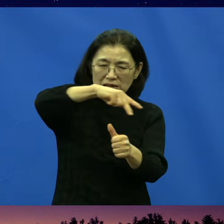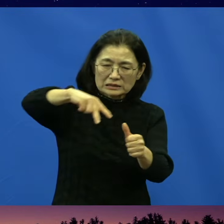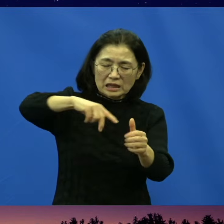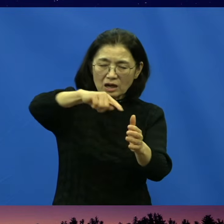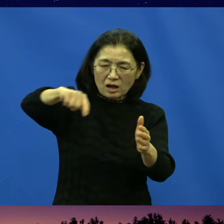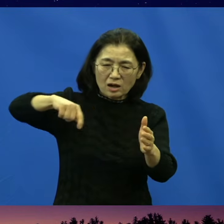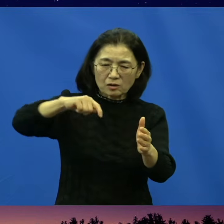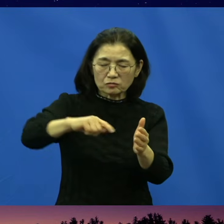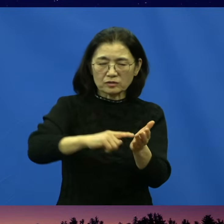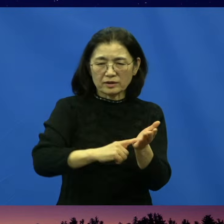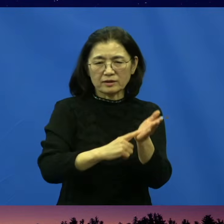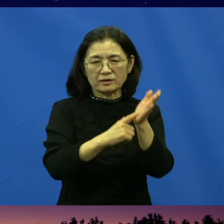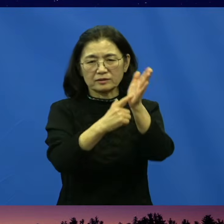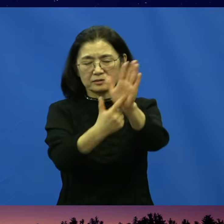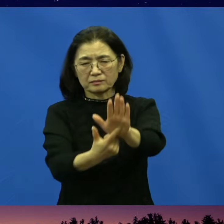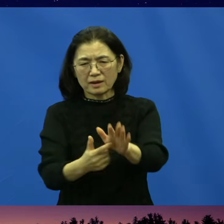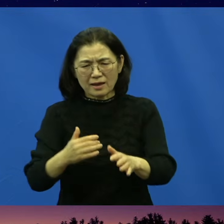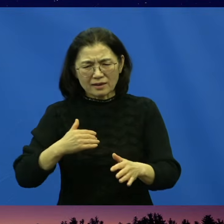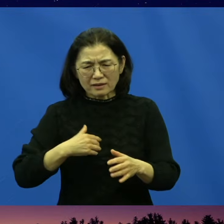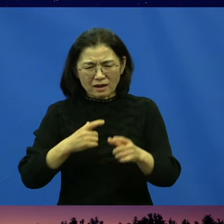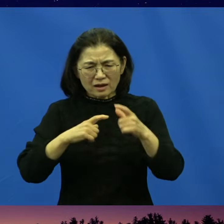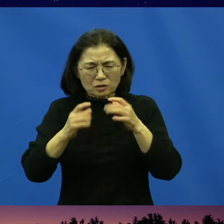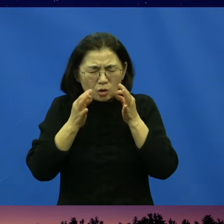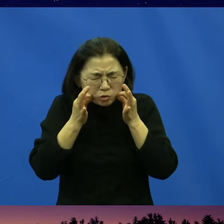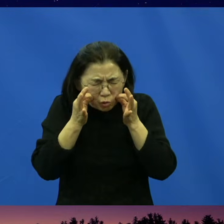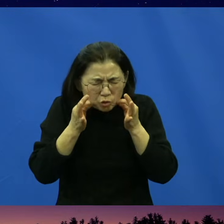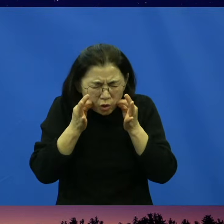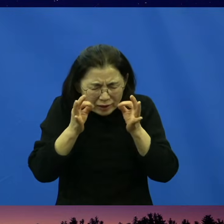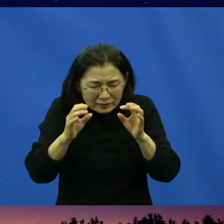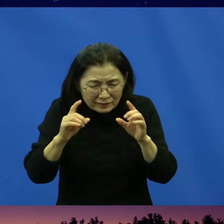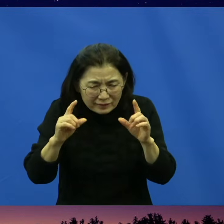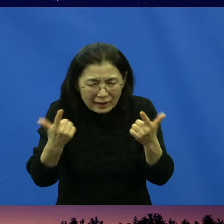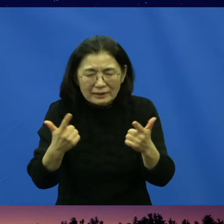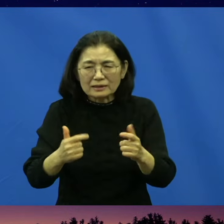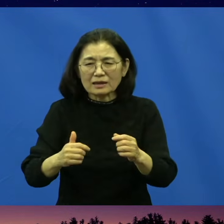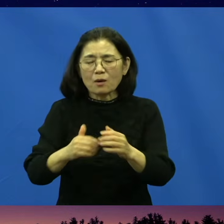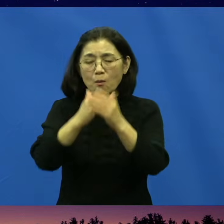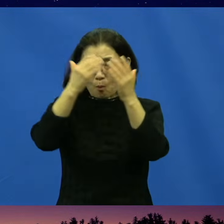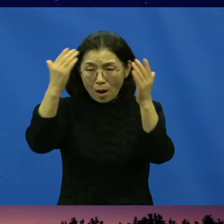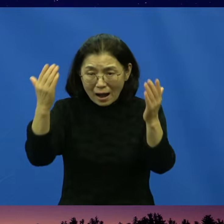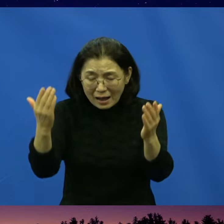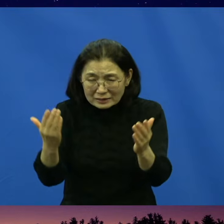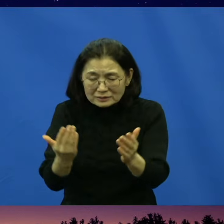내가 무엇을 더 하려고 하는 것이 아니라 전적으로